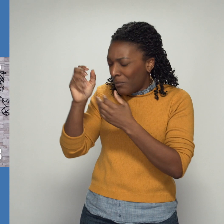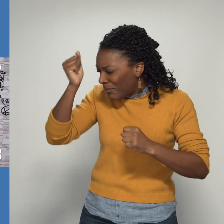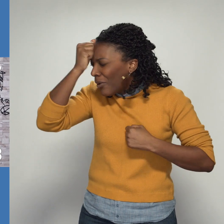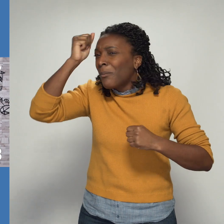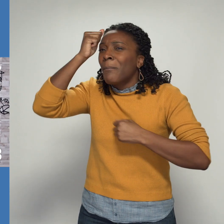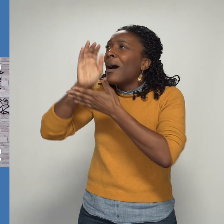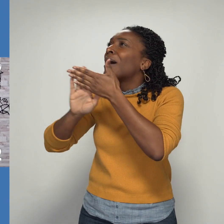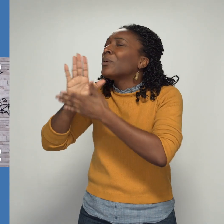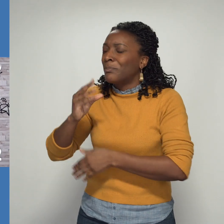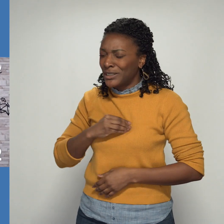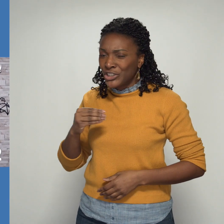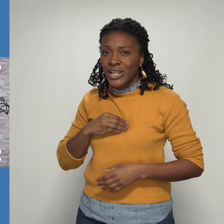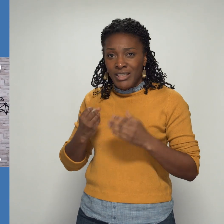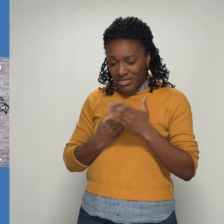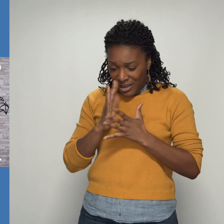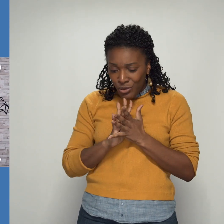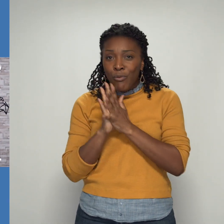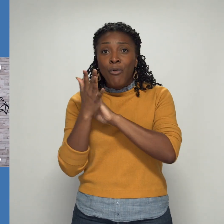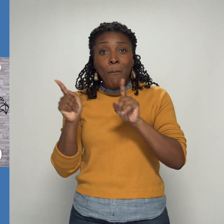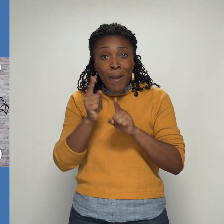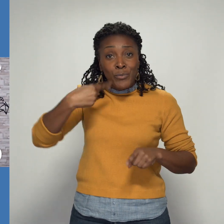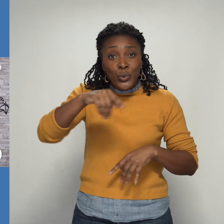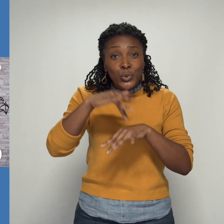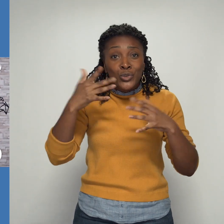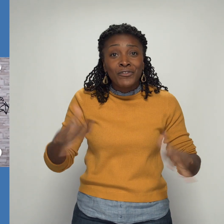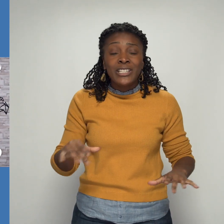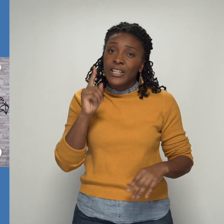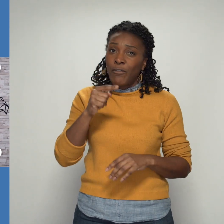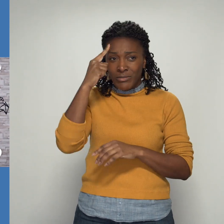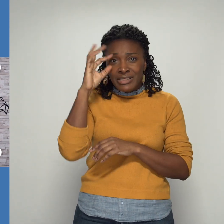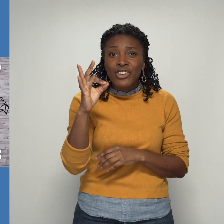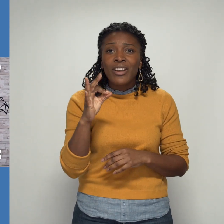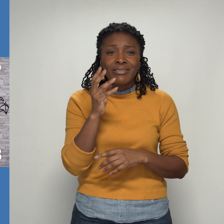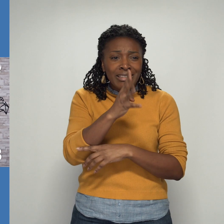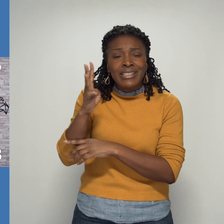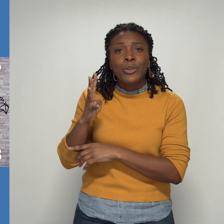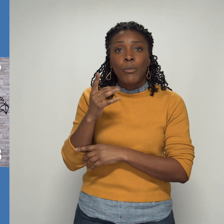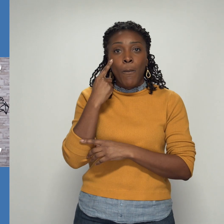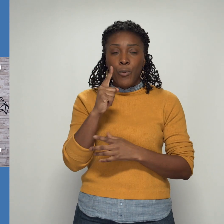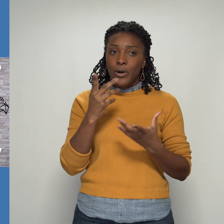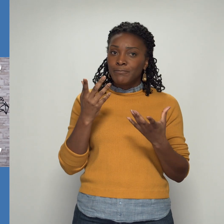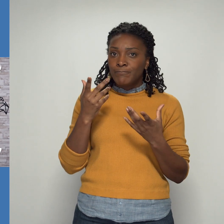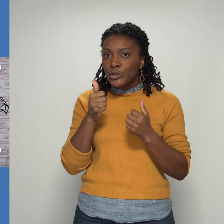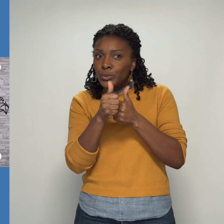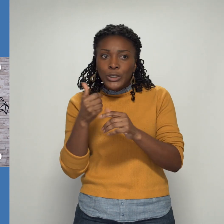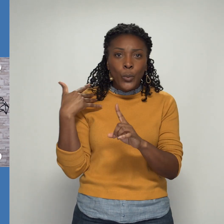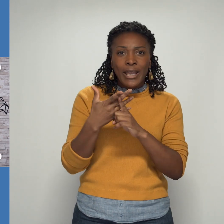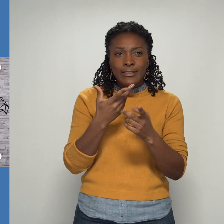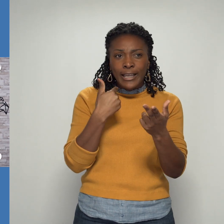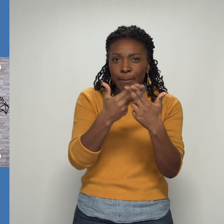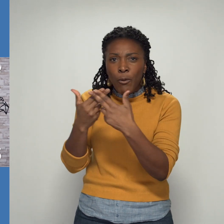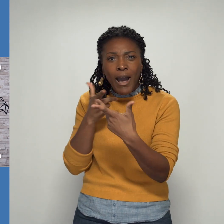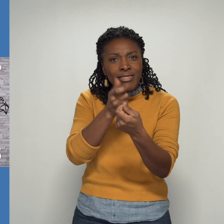naître de nouveau comme nous l'avons vécu. Il s'agit donc d'user de sagesse et de discernement pour être pertinent et efficace selon les